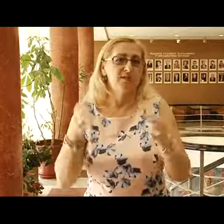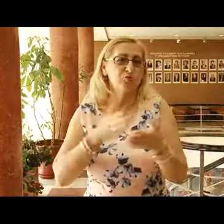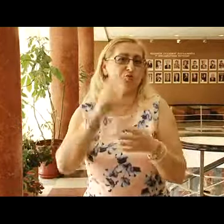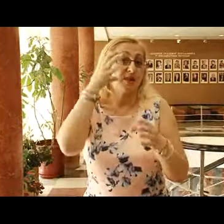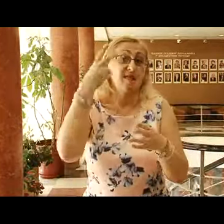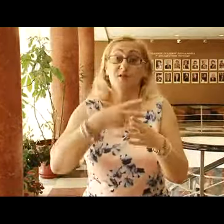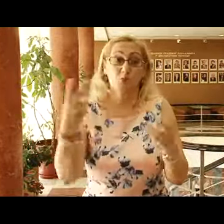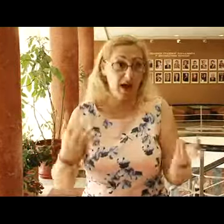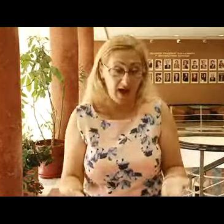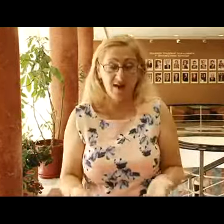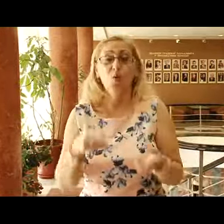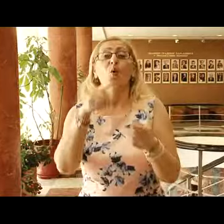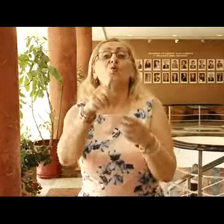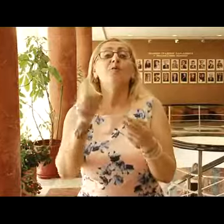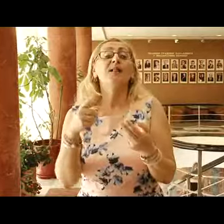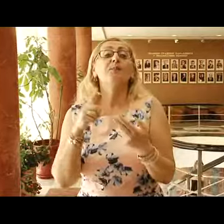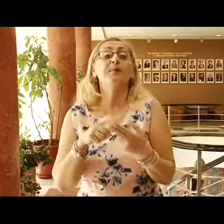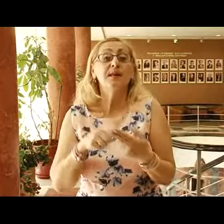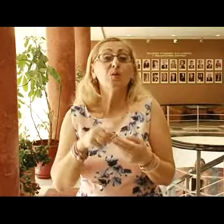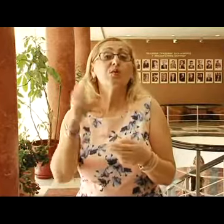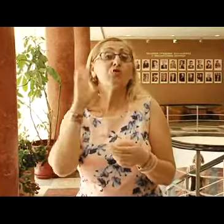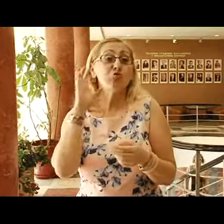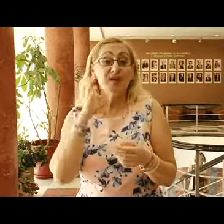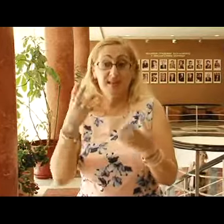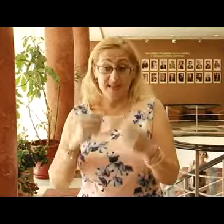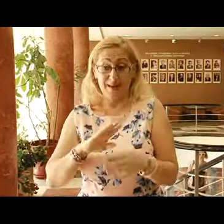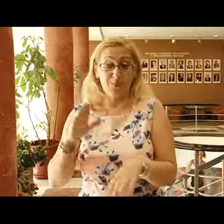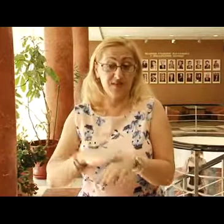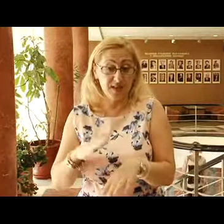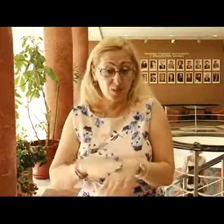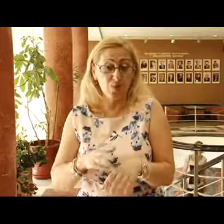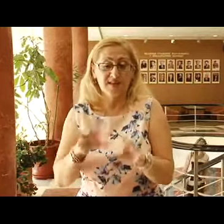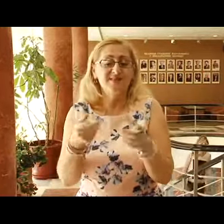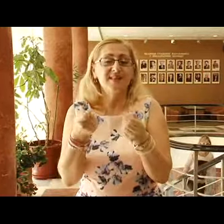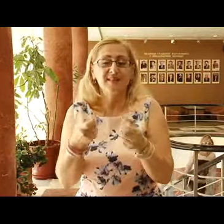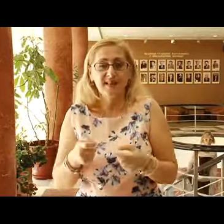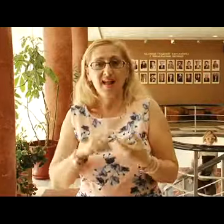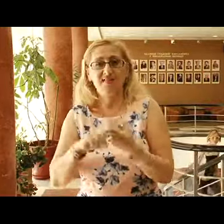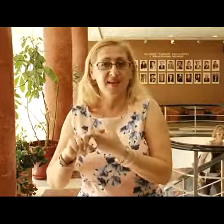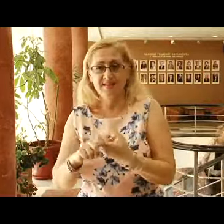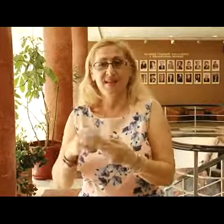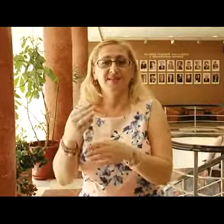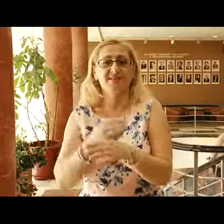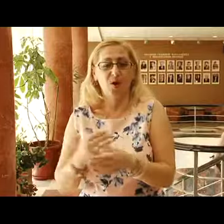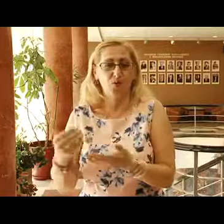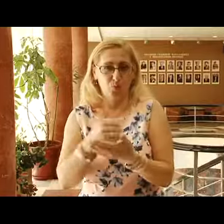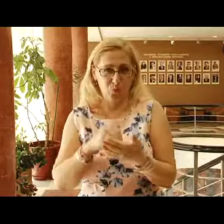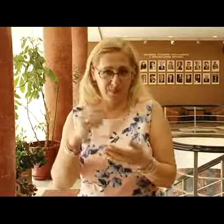itd. I između ostalog i televiziju, naravno. I ovde će svi oni imati priliku da čuju sve detalje vezane za